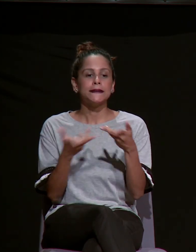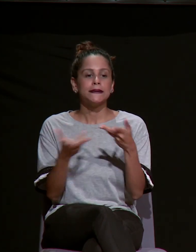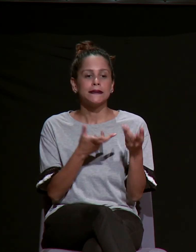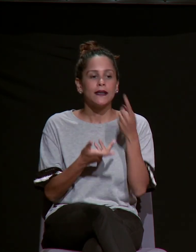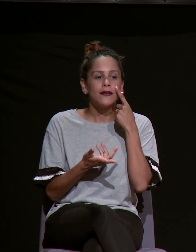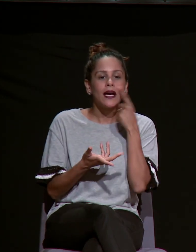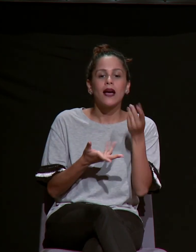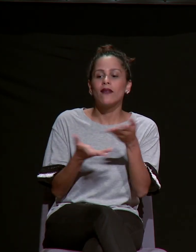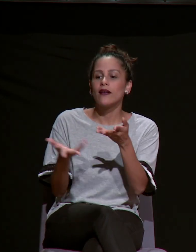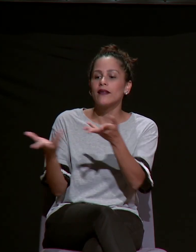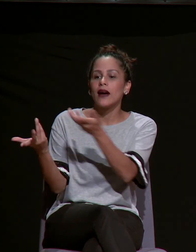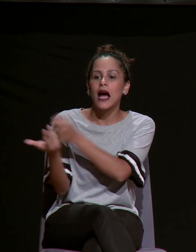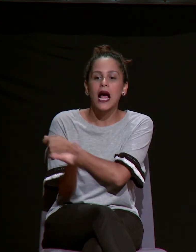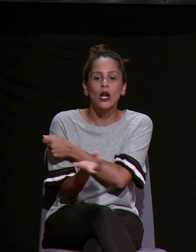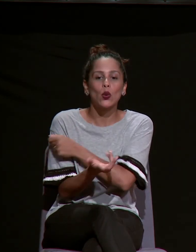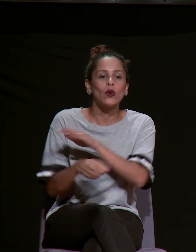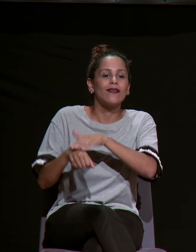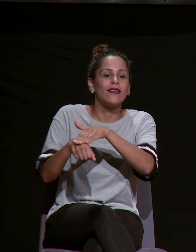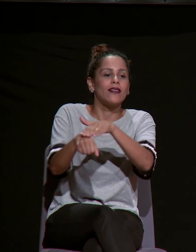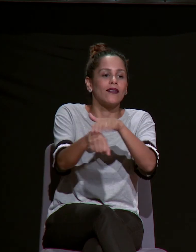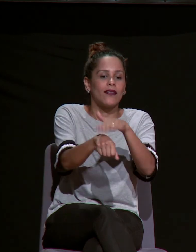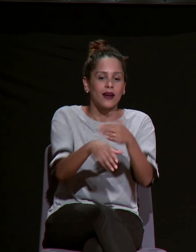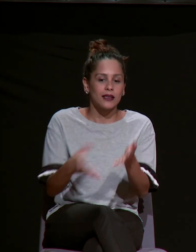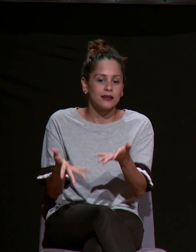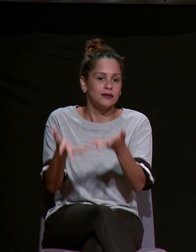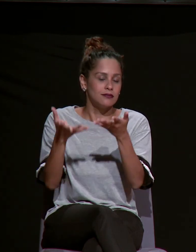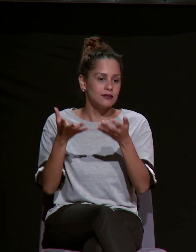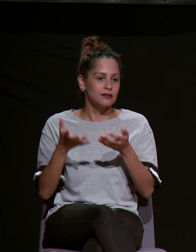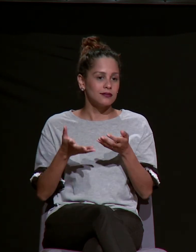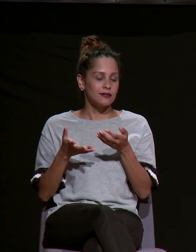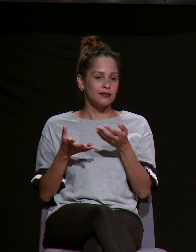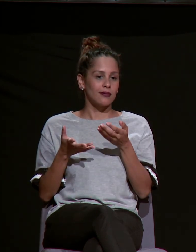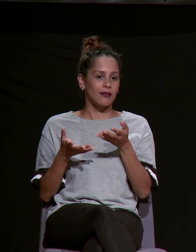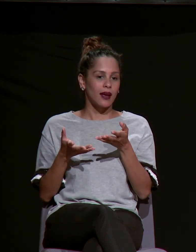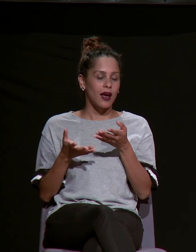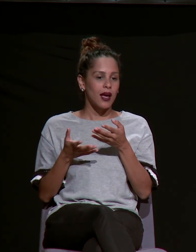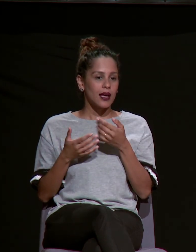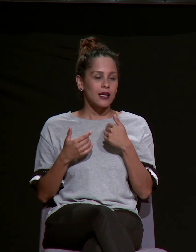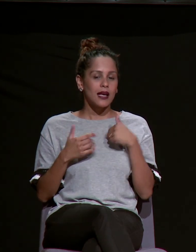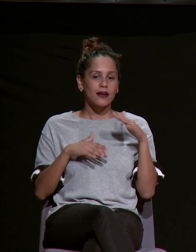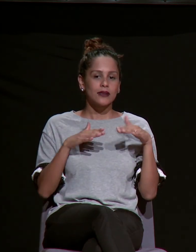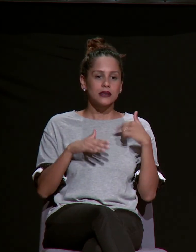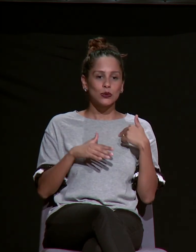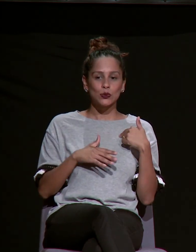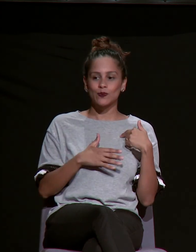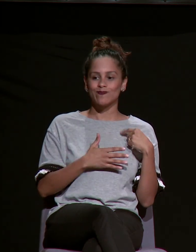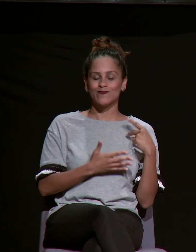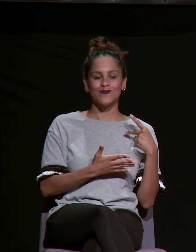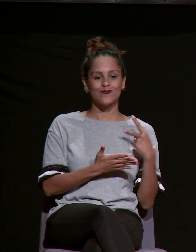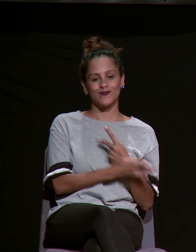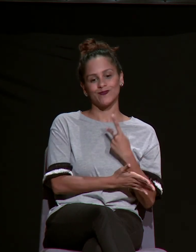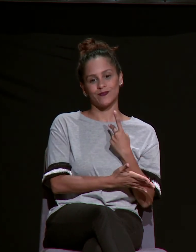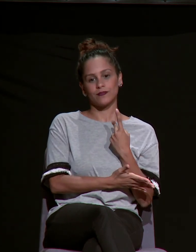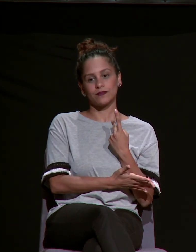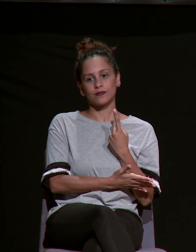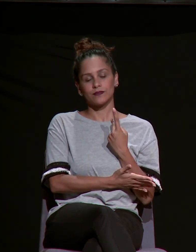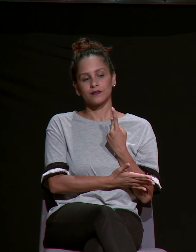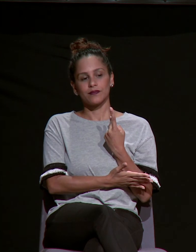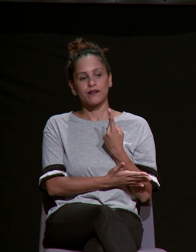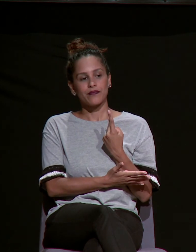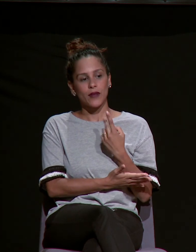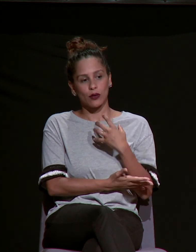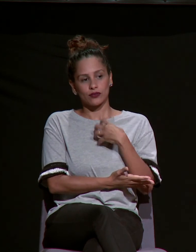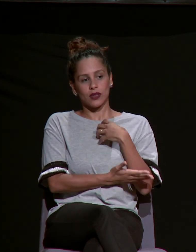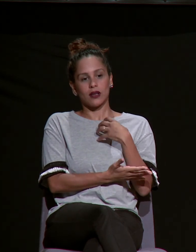que o aluno replique aquele conhecimento, e muitas vezes eu errava a mão, né? muitas vezes